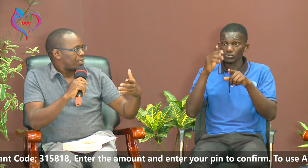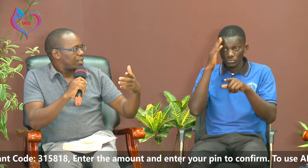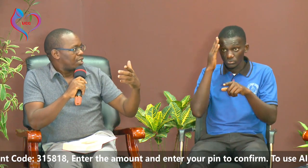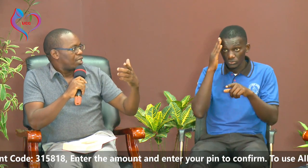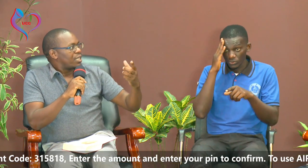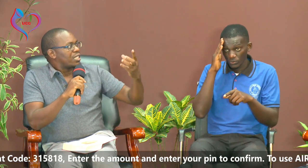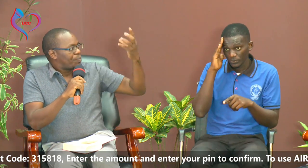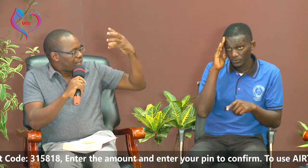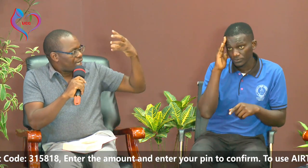nti